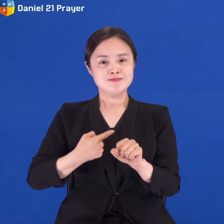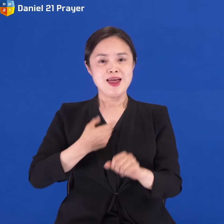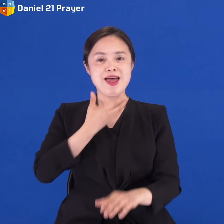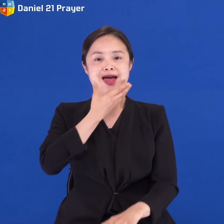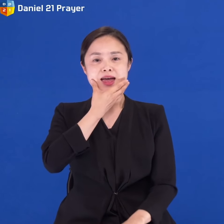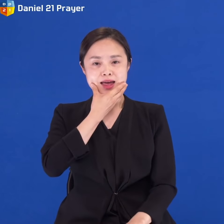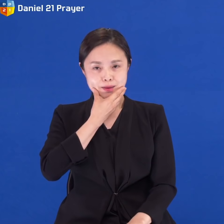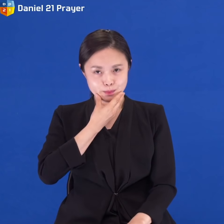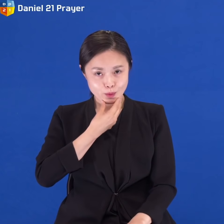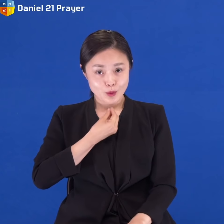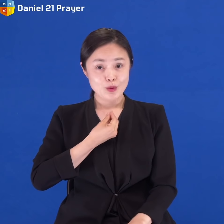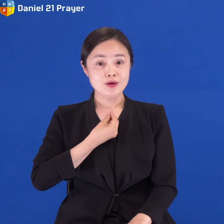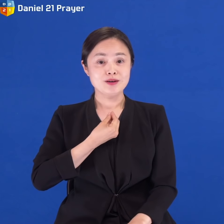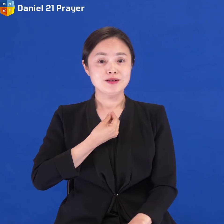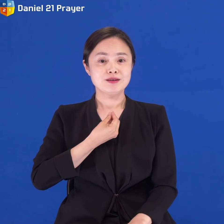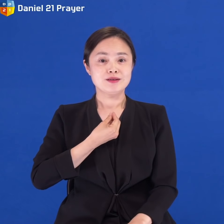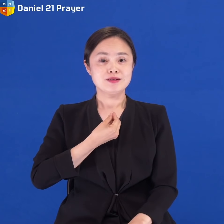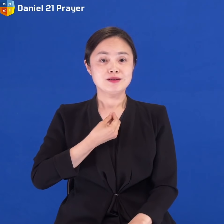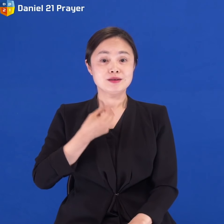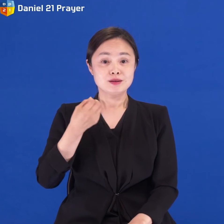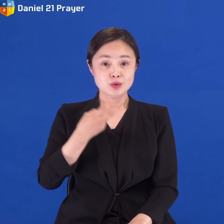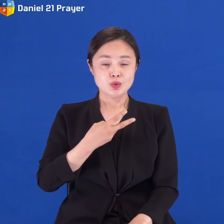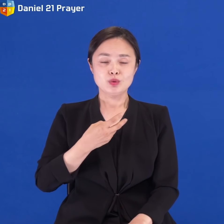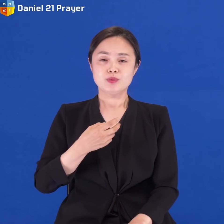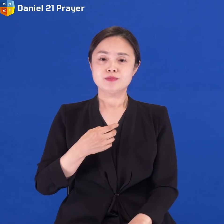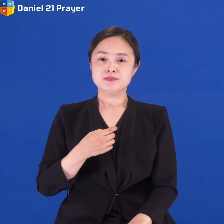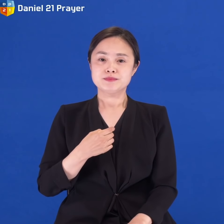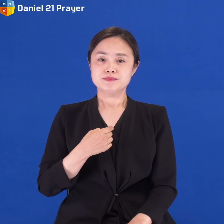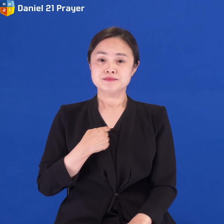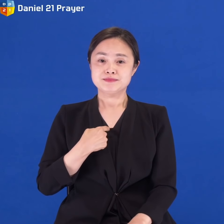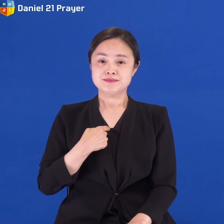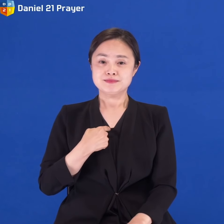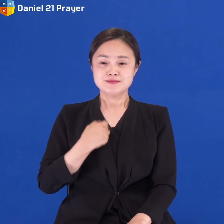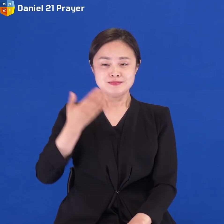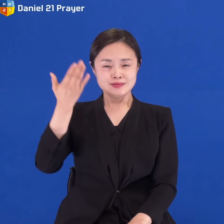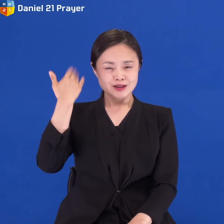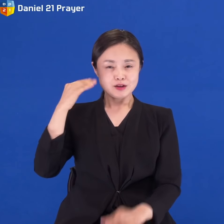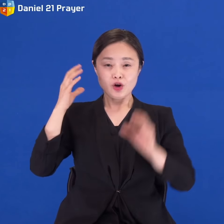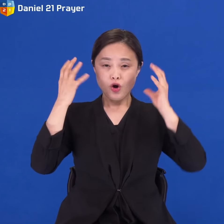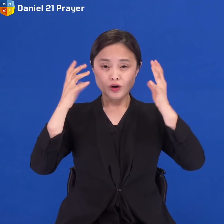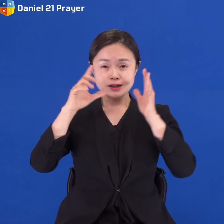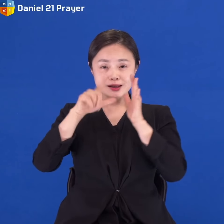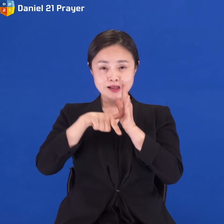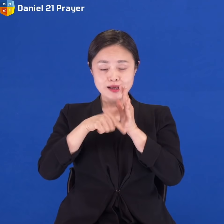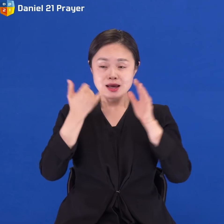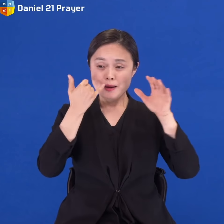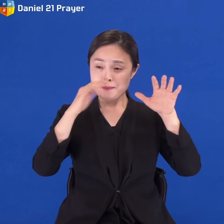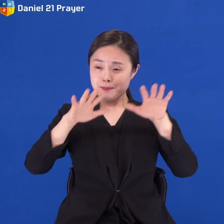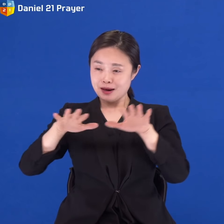언니와 다른, 제가 시골 바닷가에서 바라봤던